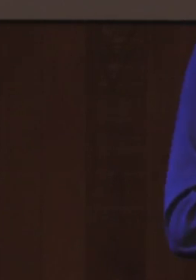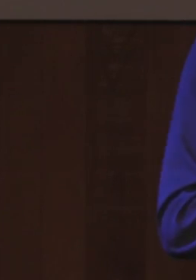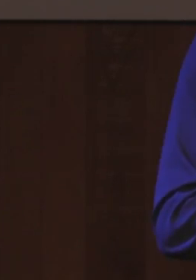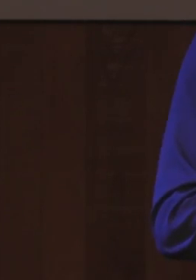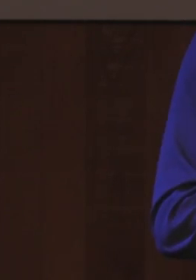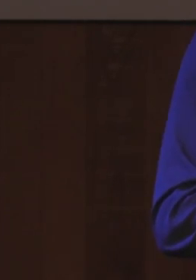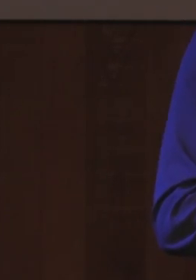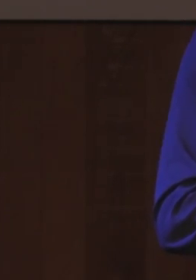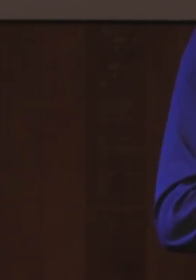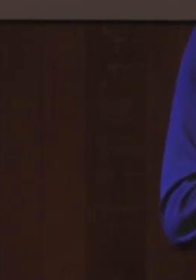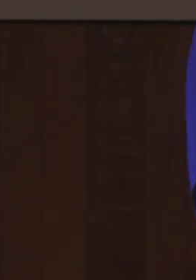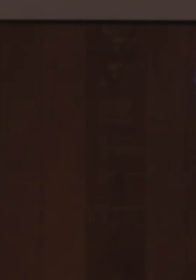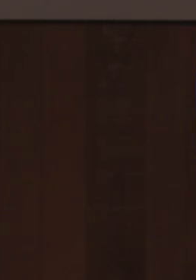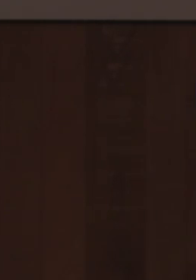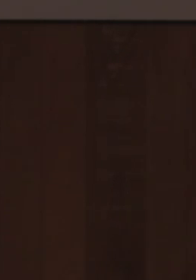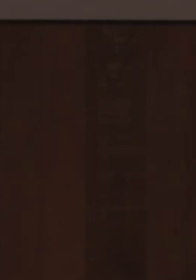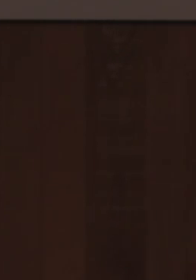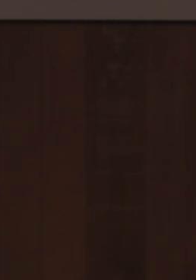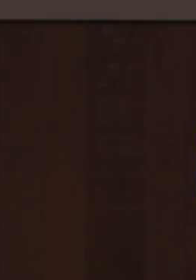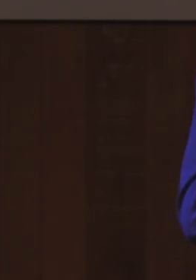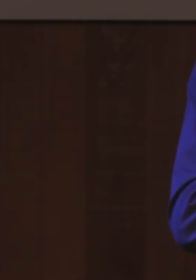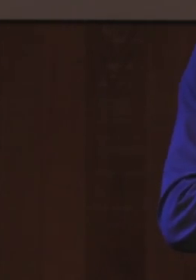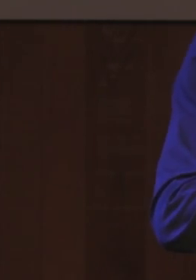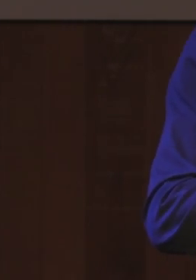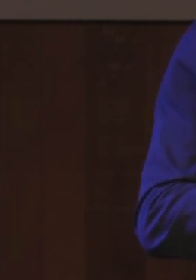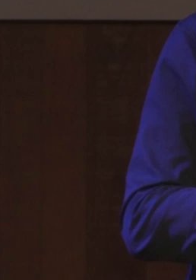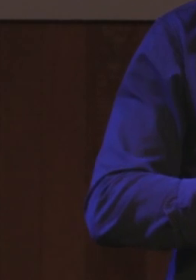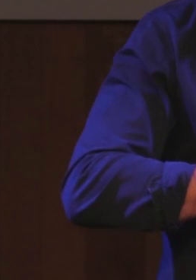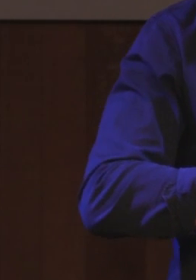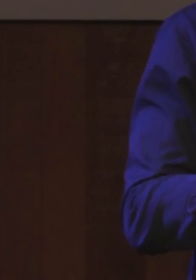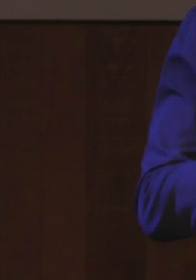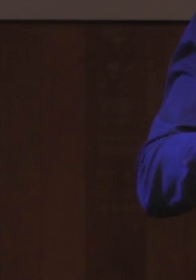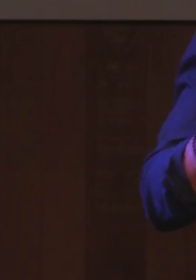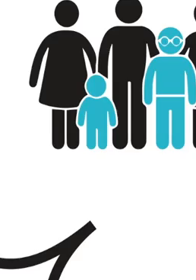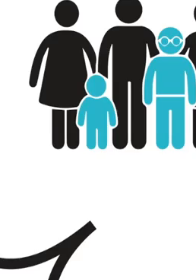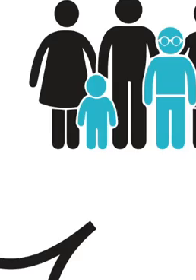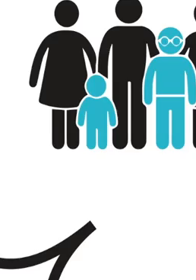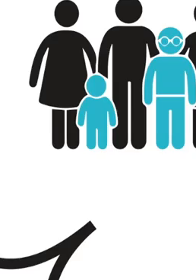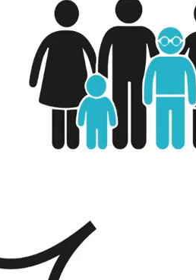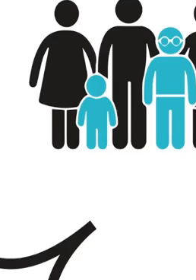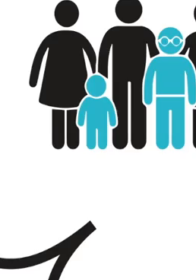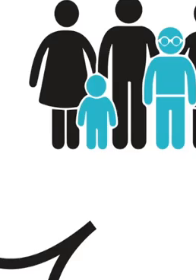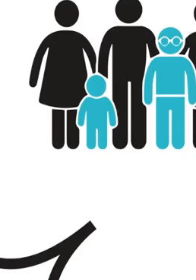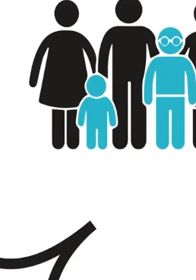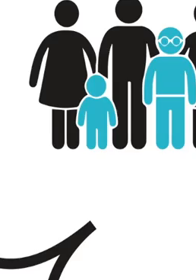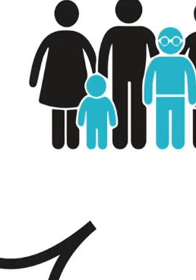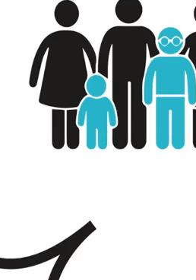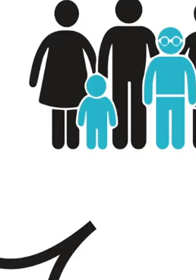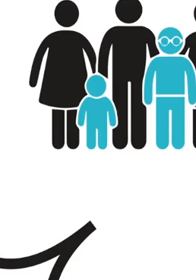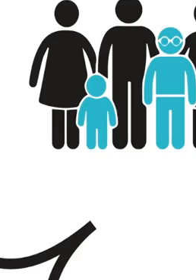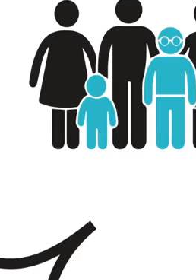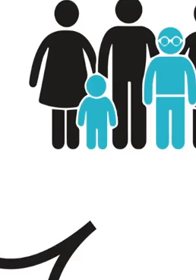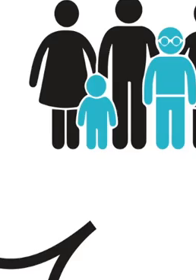propio instituto. Usarlo también para reuniones de personas, de asociaciones, de cualquier tipo de asociación del barrio. Como veis, todo